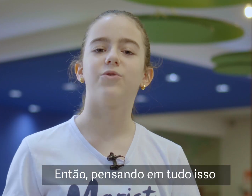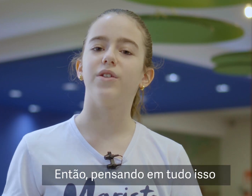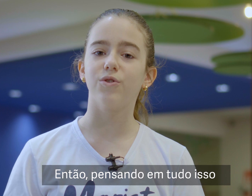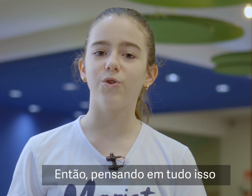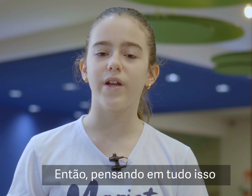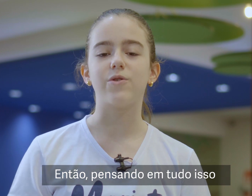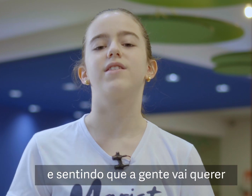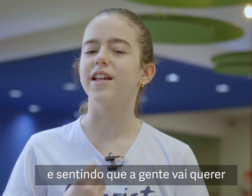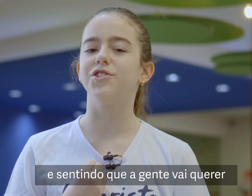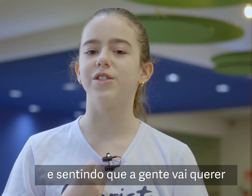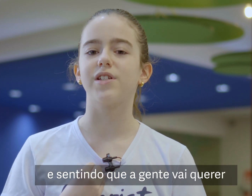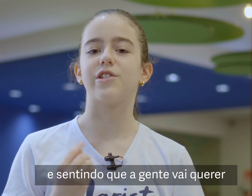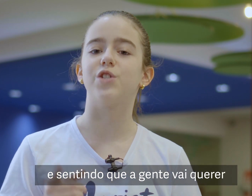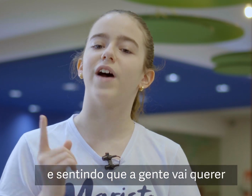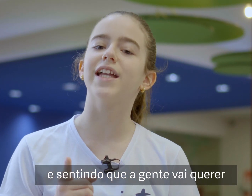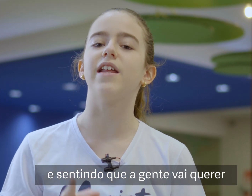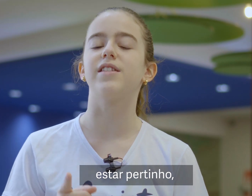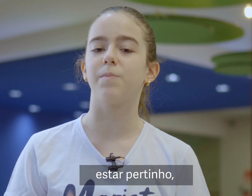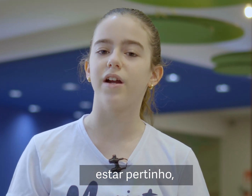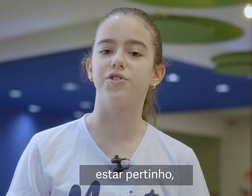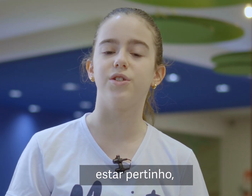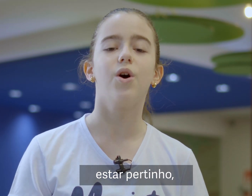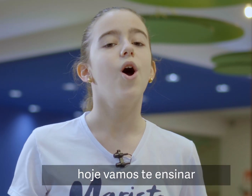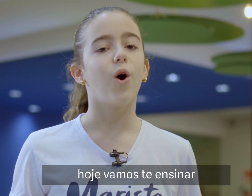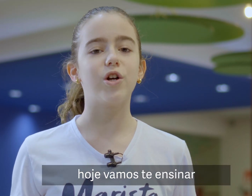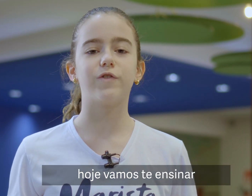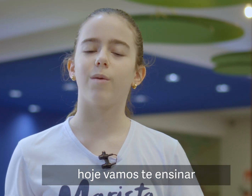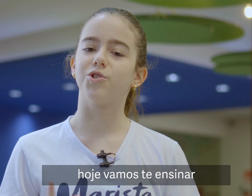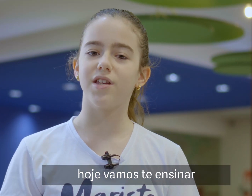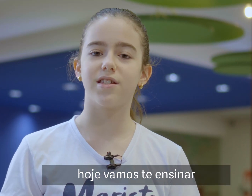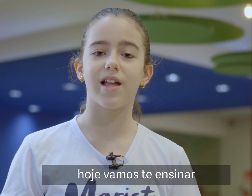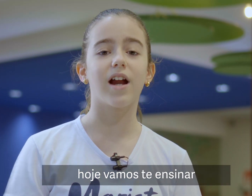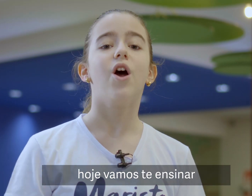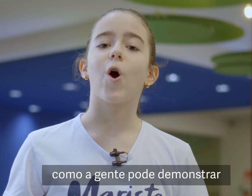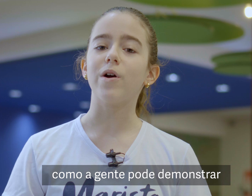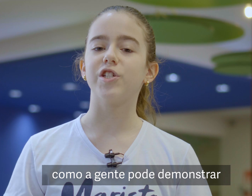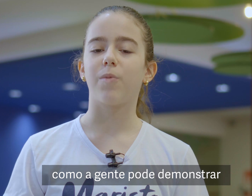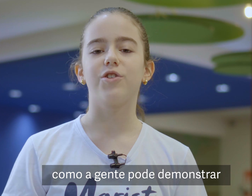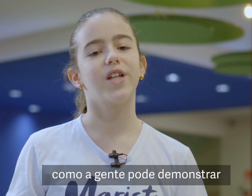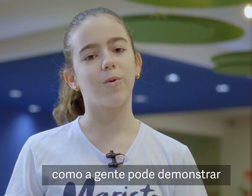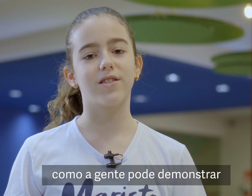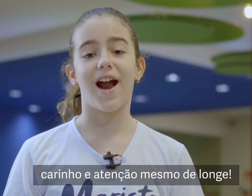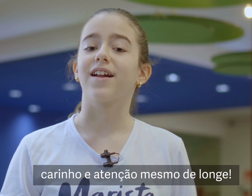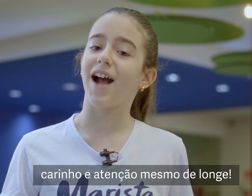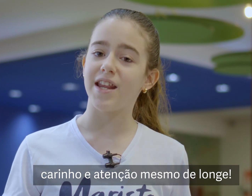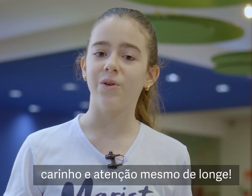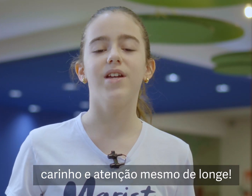em tudo isso e sentindo que a gente vai querer estar pertinho, hoje vamos te ensinar como a gente pode demonstrar carinho e